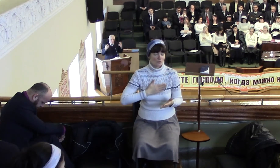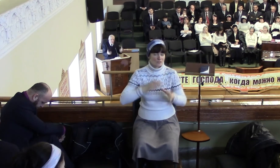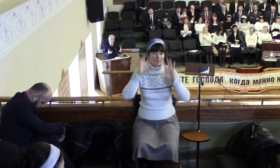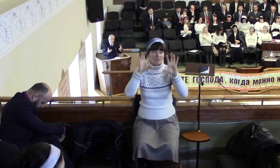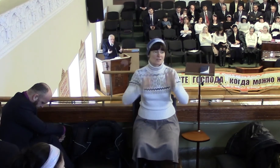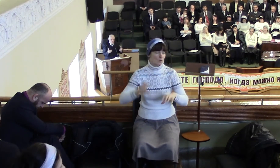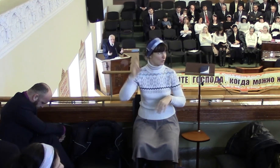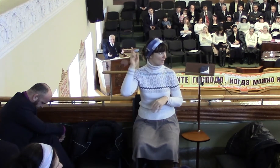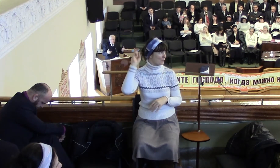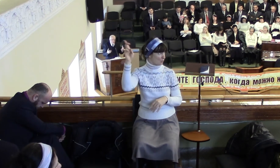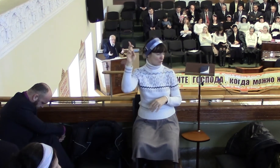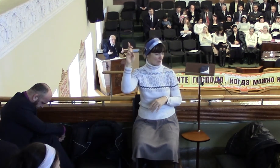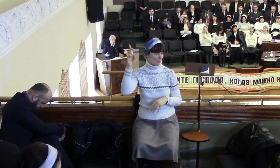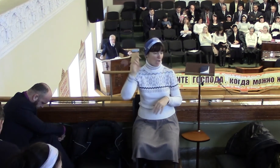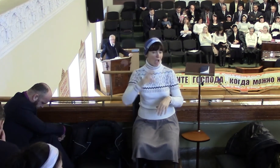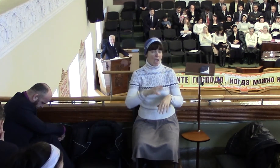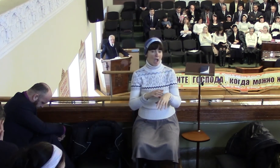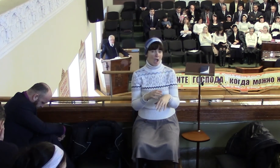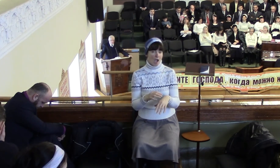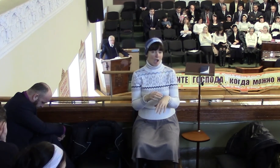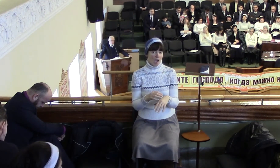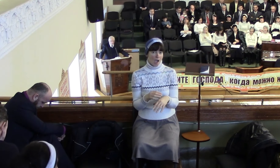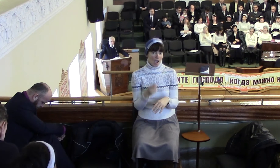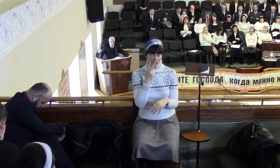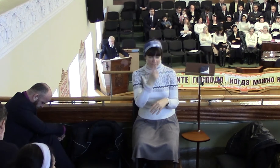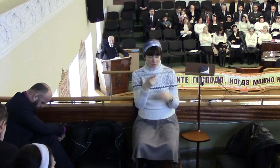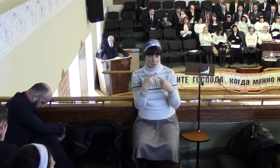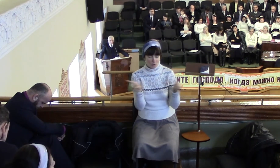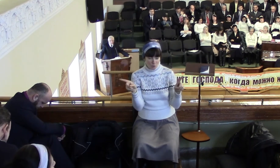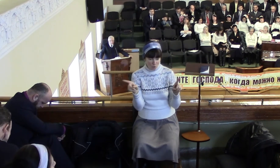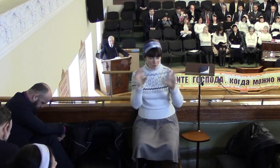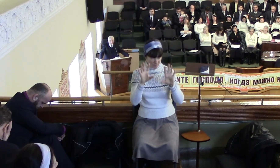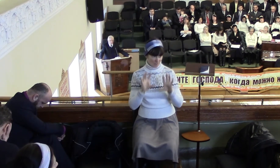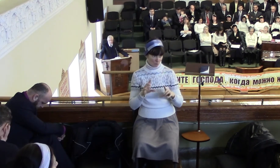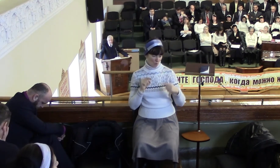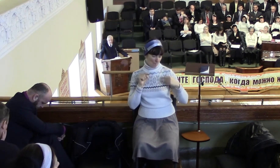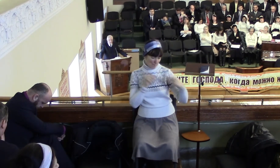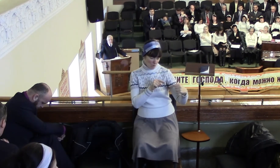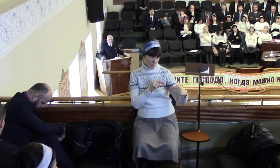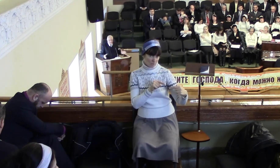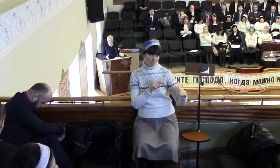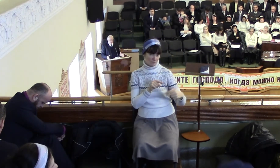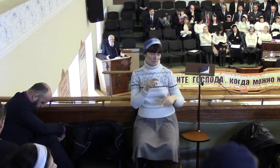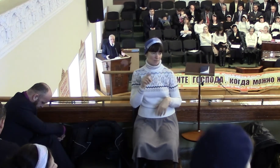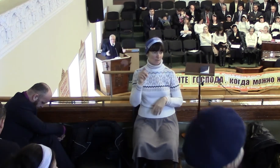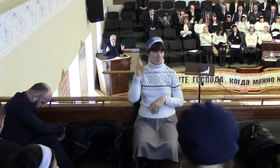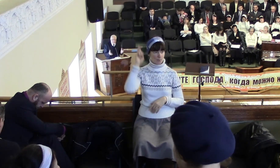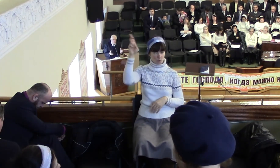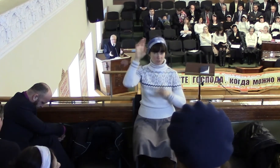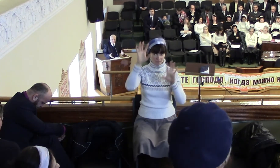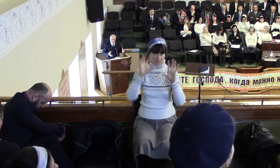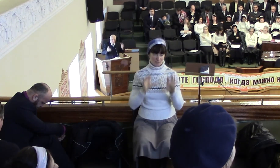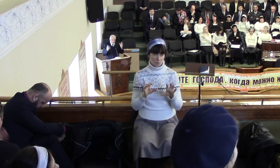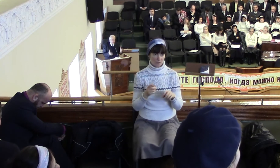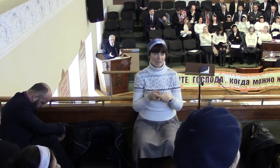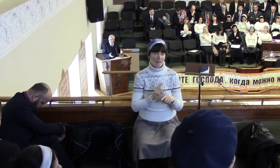Но в членах моих вижу иной закон, противоборствующий закону ума моего и делающий меня